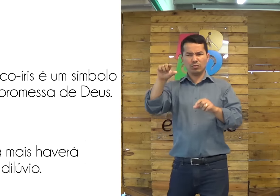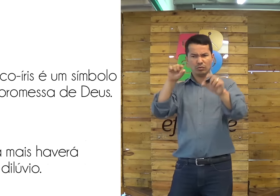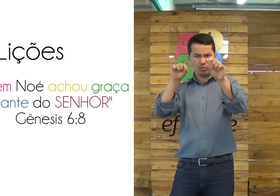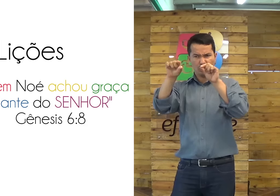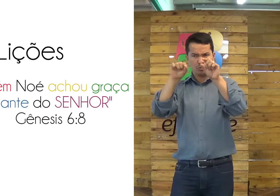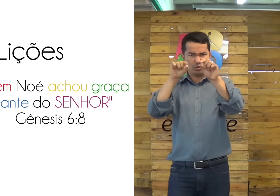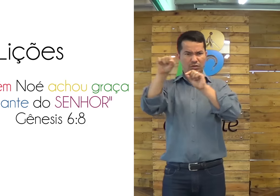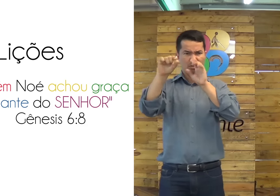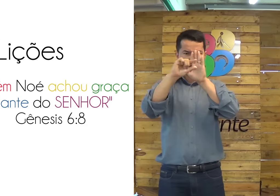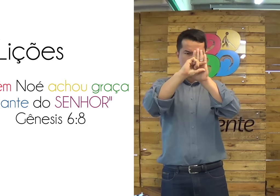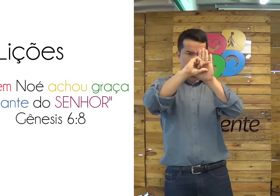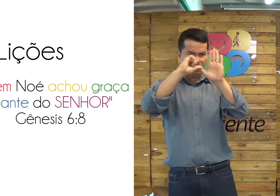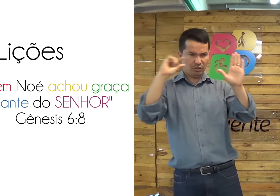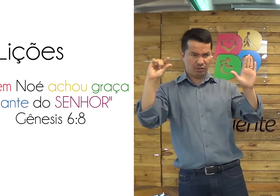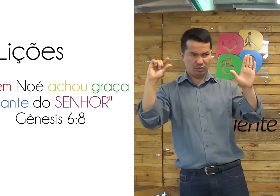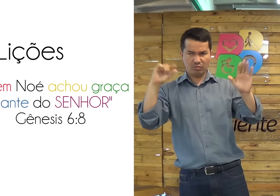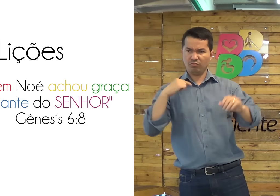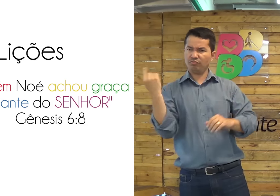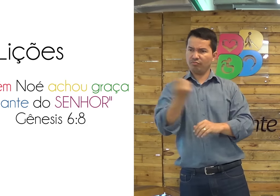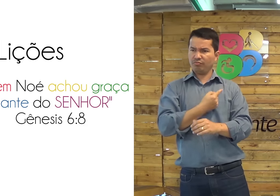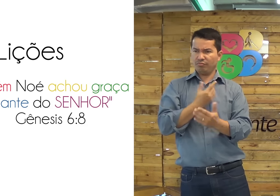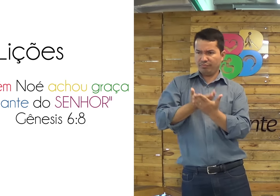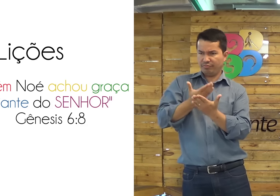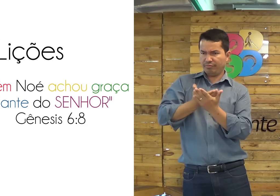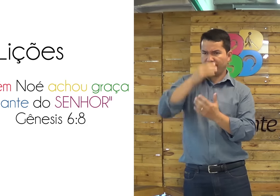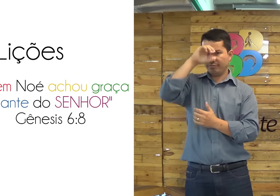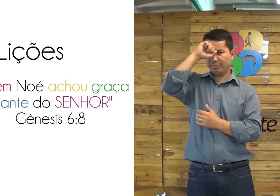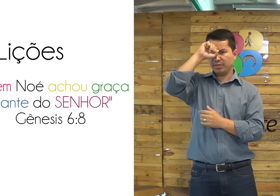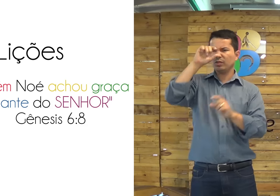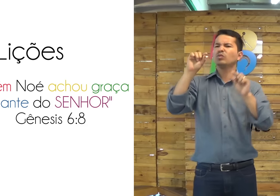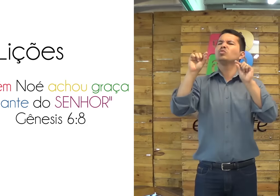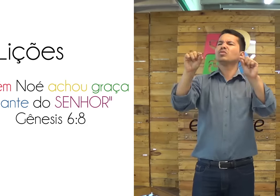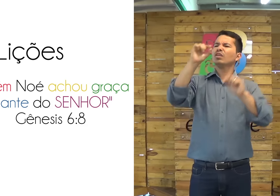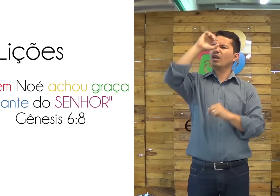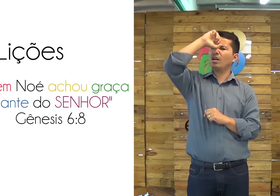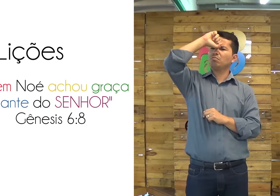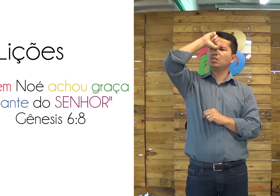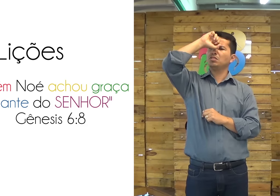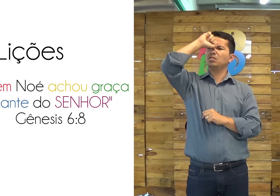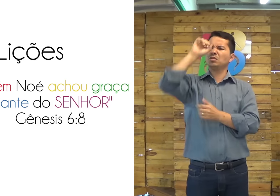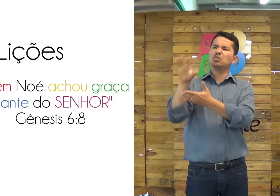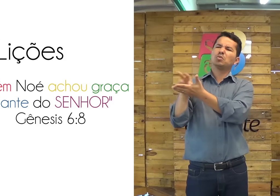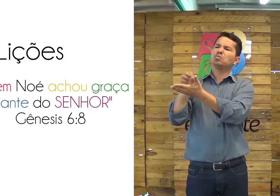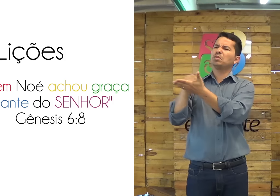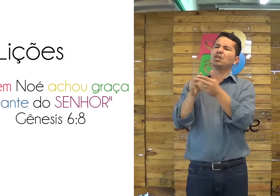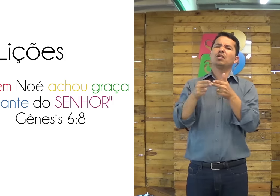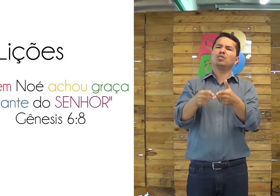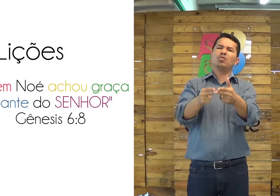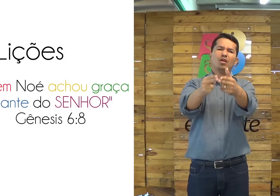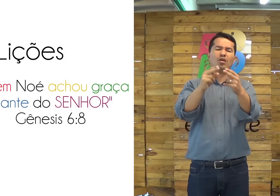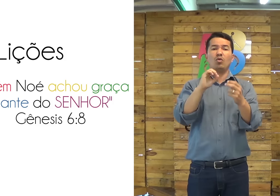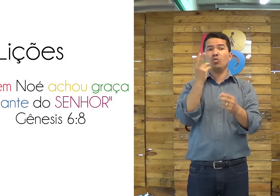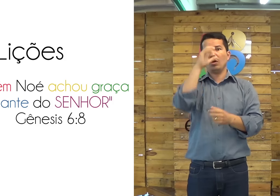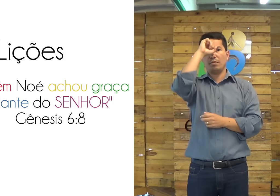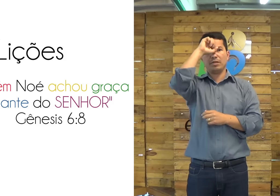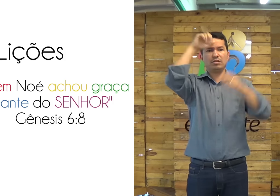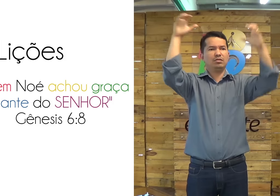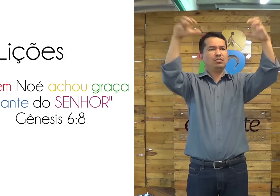entenderam então eu escolhi um versículo pra gente estudar o que que a gente pode estar aprendendo com Noé